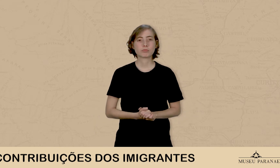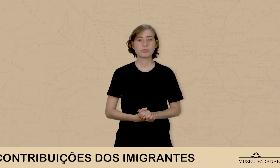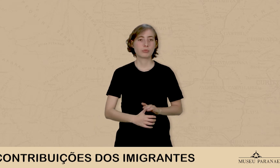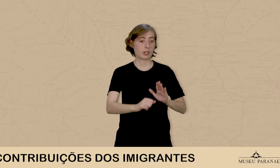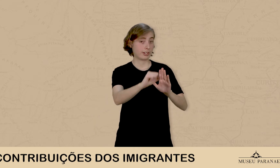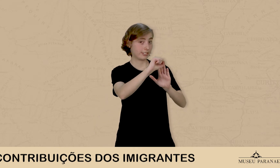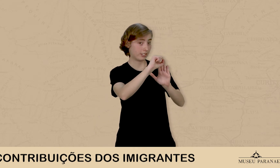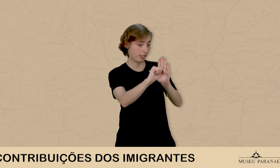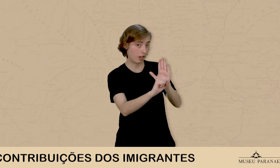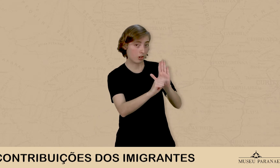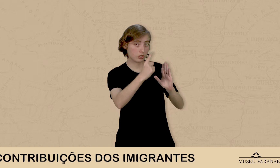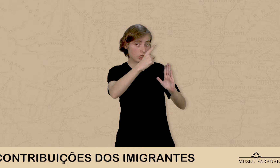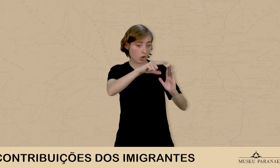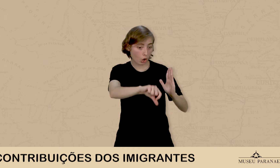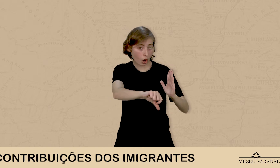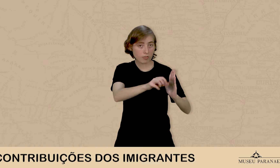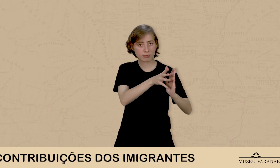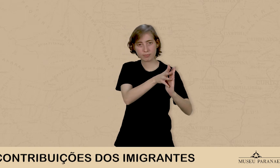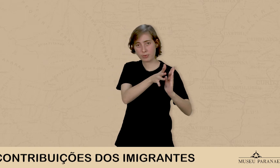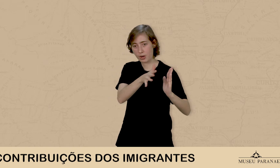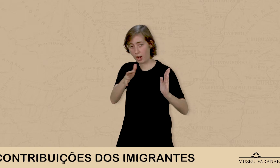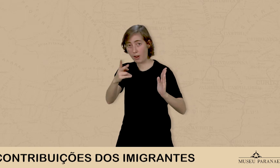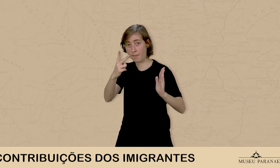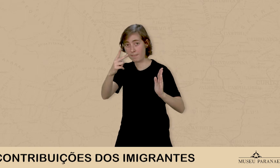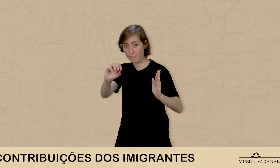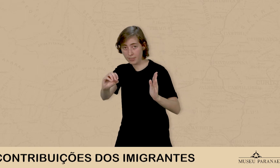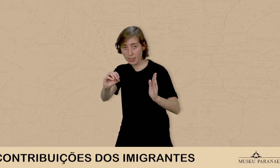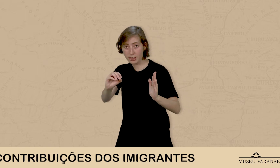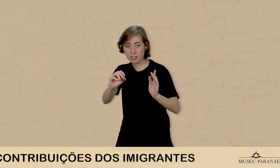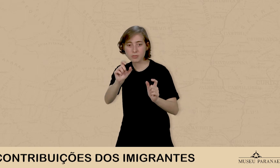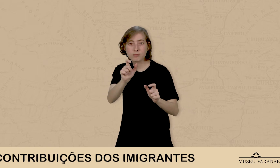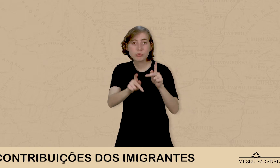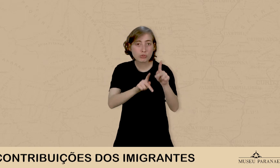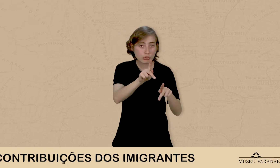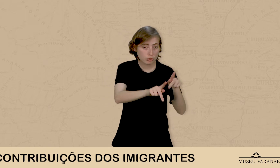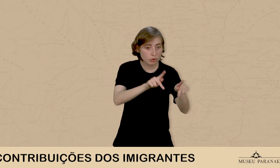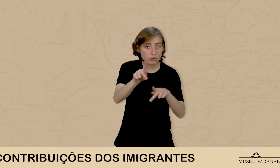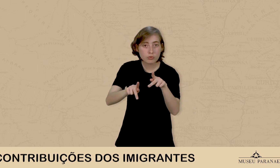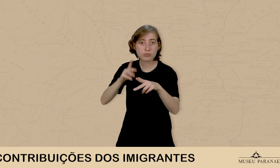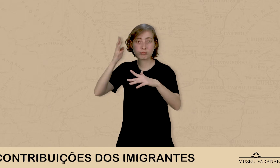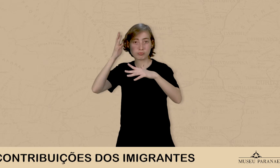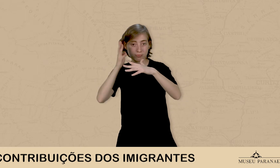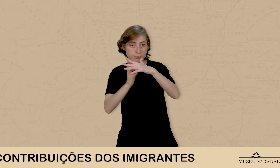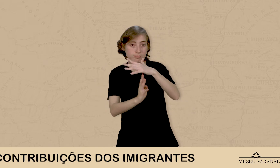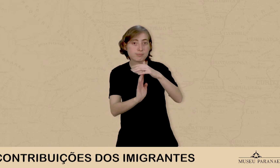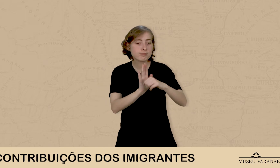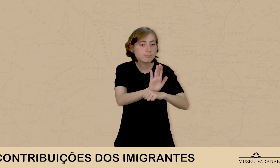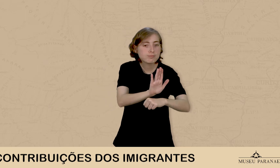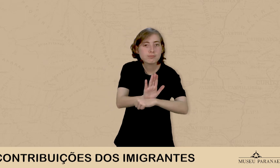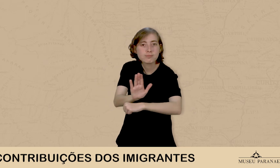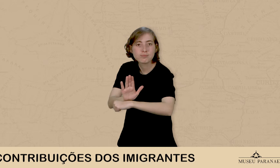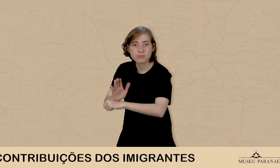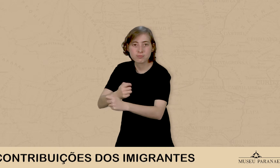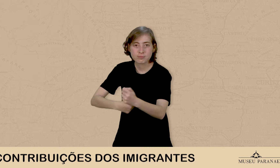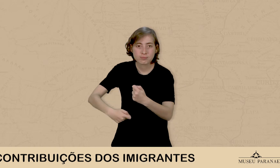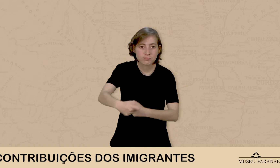Entre os séculos 19 e 20, os povos imigrantes auxiliaram o desenvolvimento da economia e